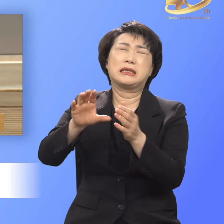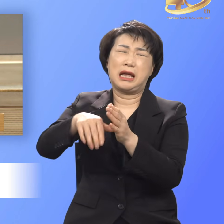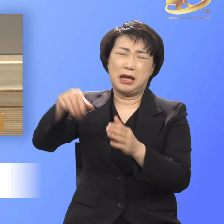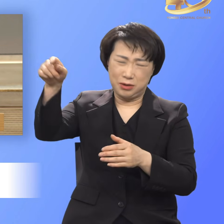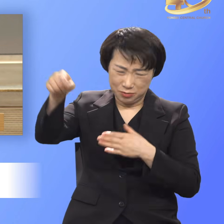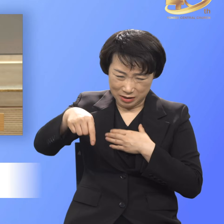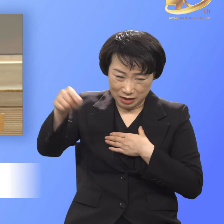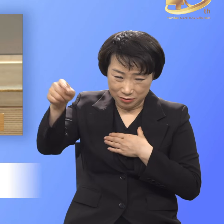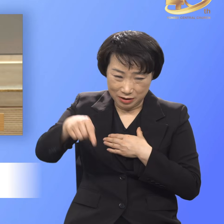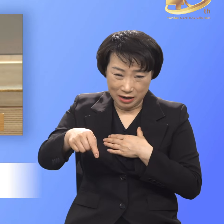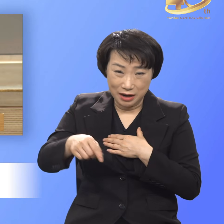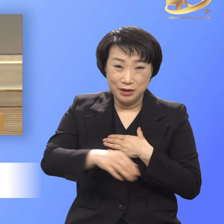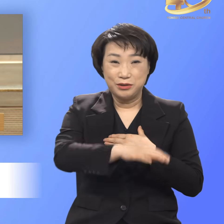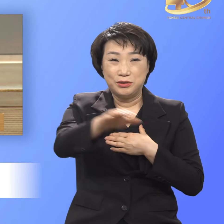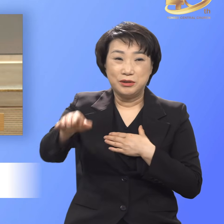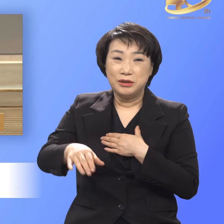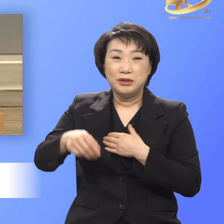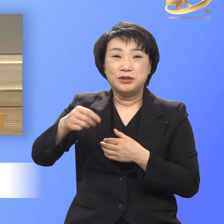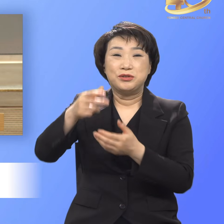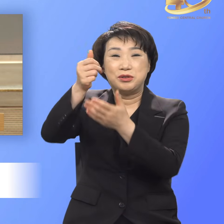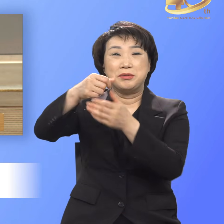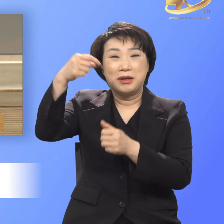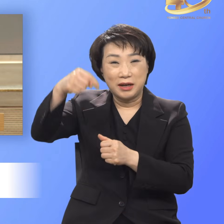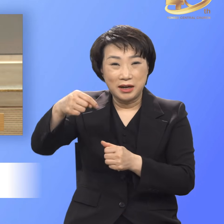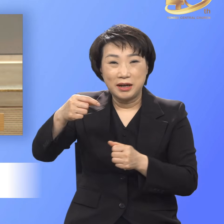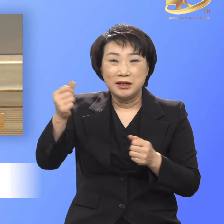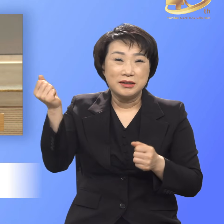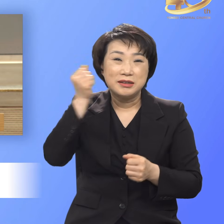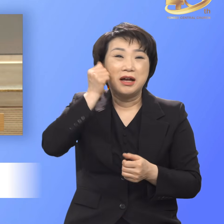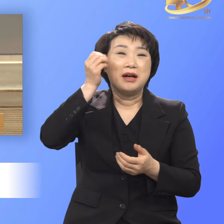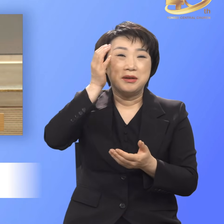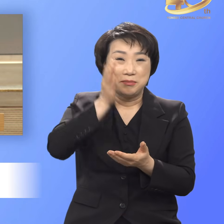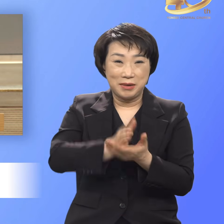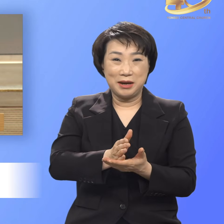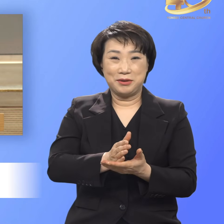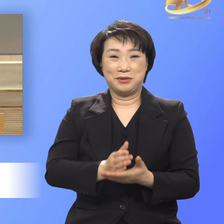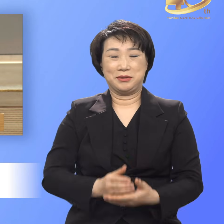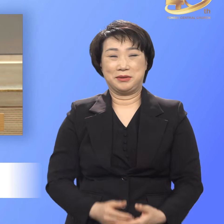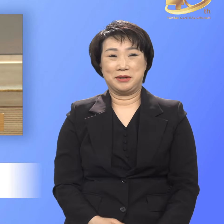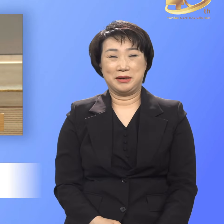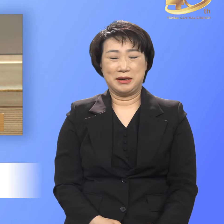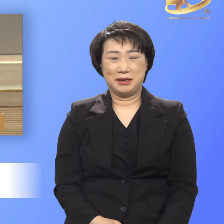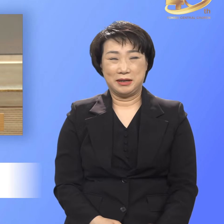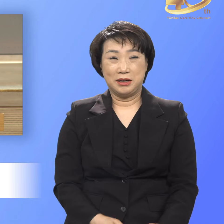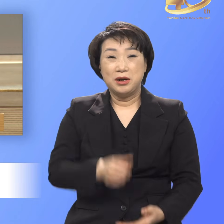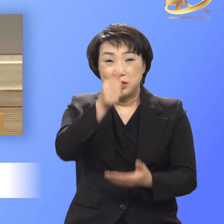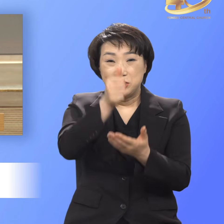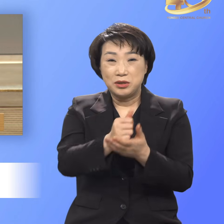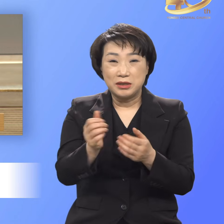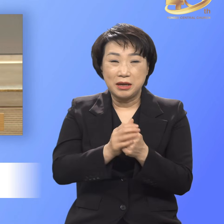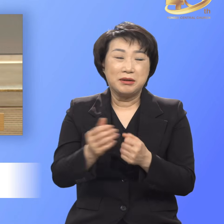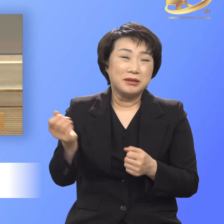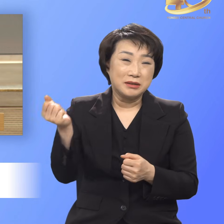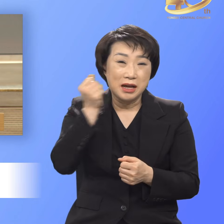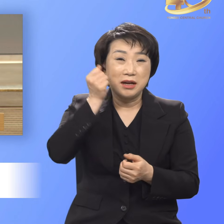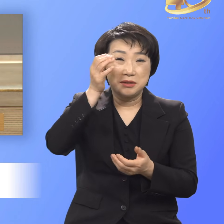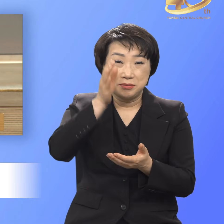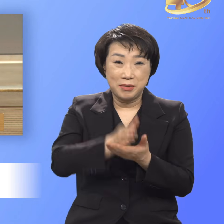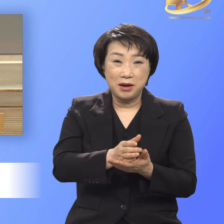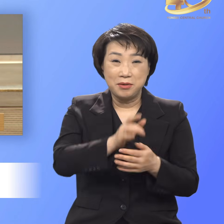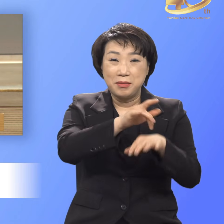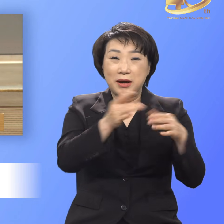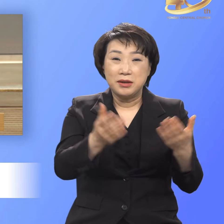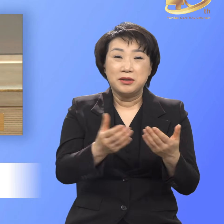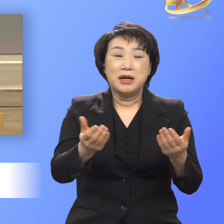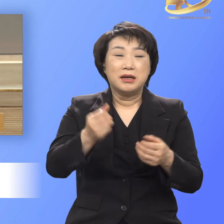올지라도 너는 내가 일러줬으니 당하지 말라. 죄에 당하지 말라. 마귀